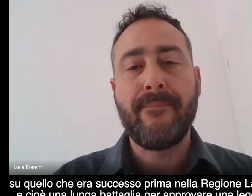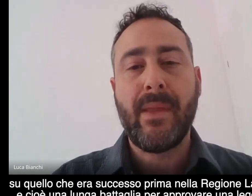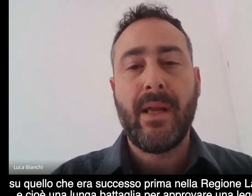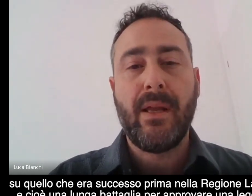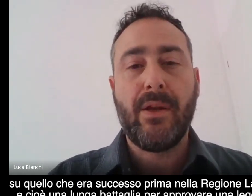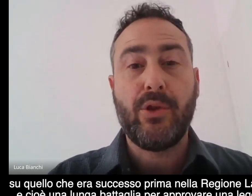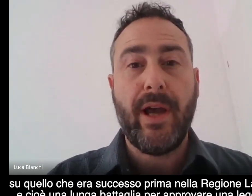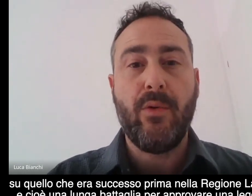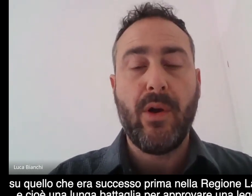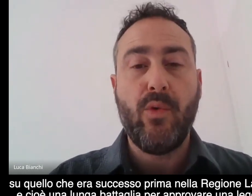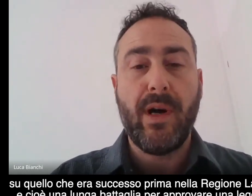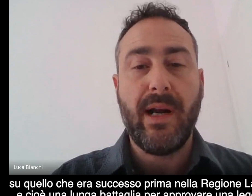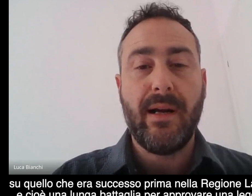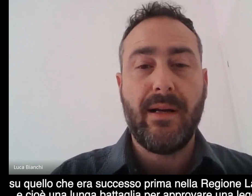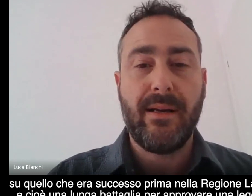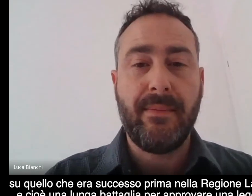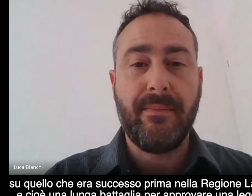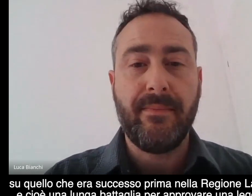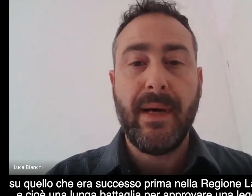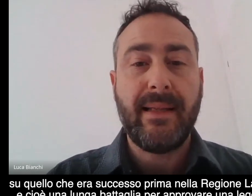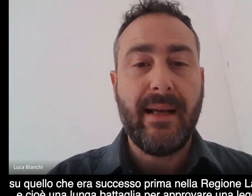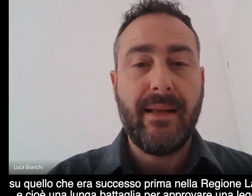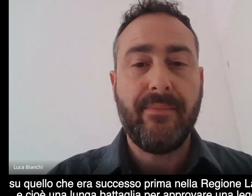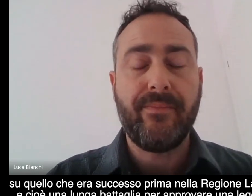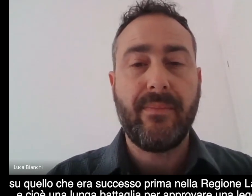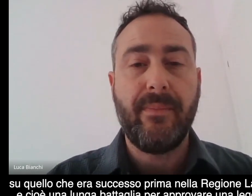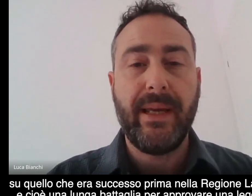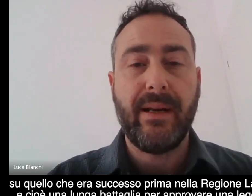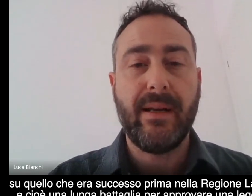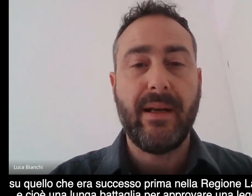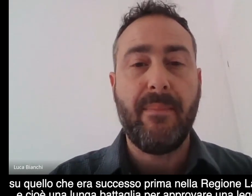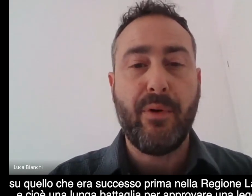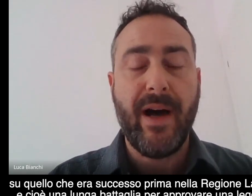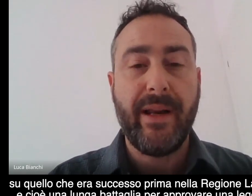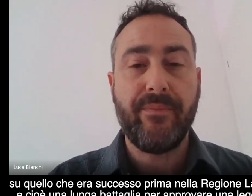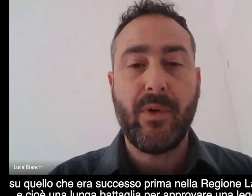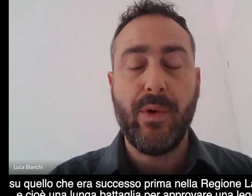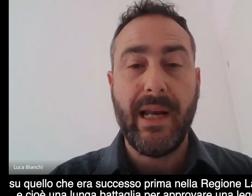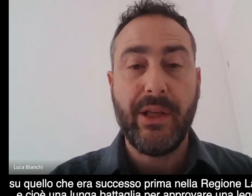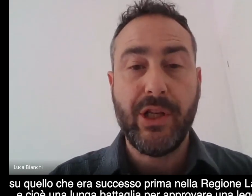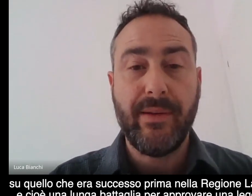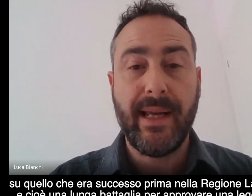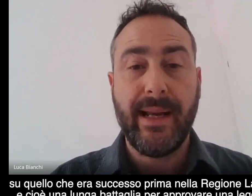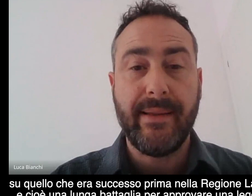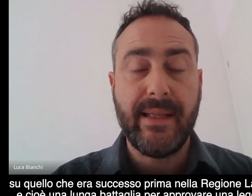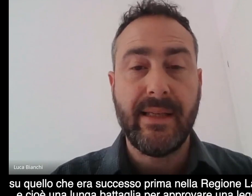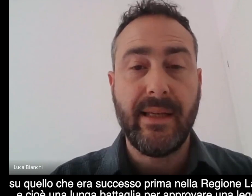cioè una lunga battaglia per approvare una legge che garantisce i diritti